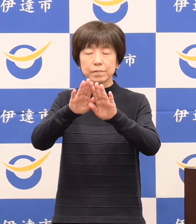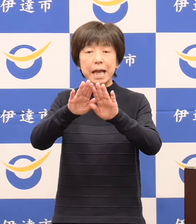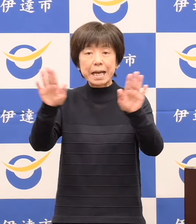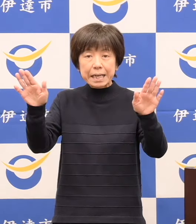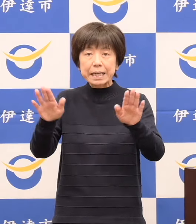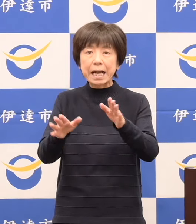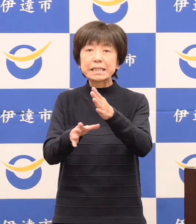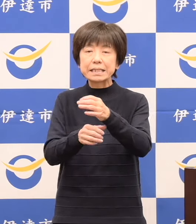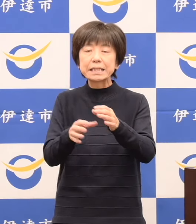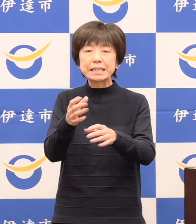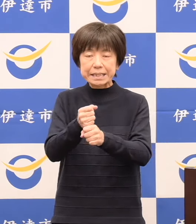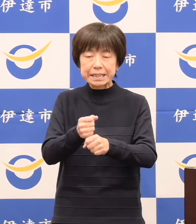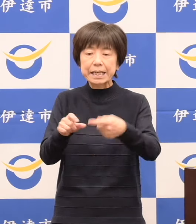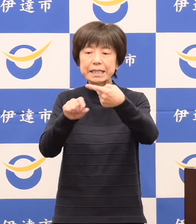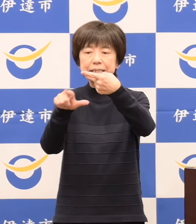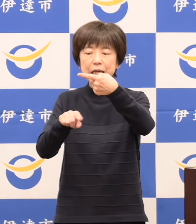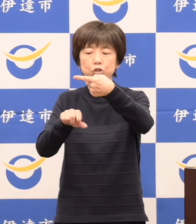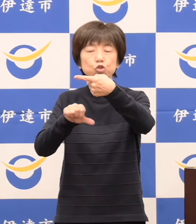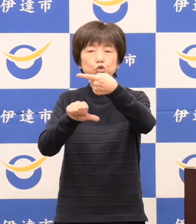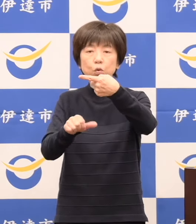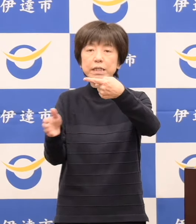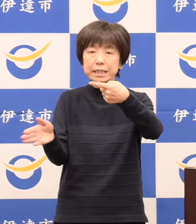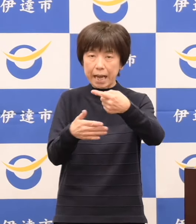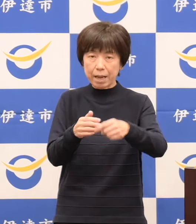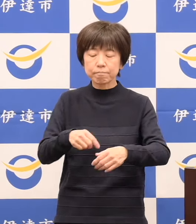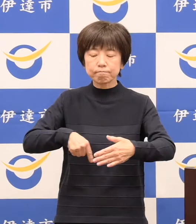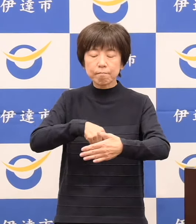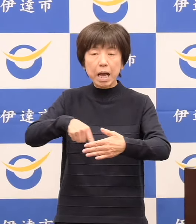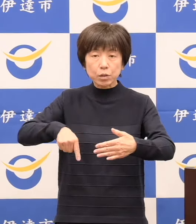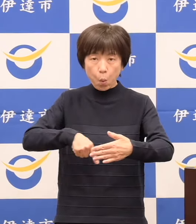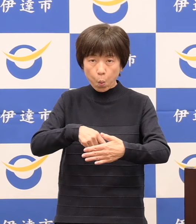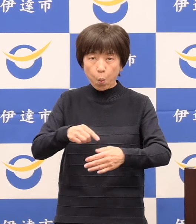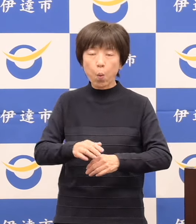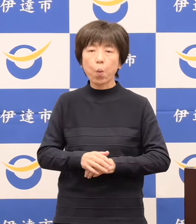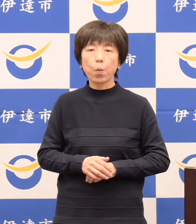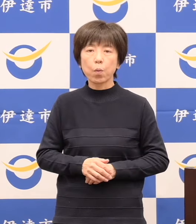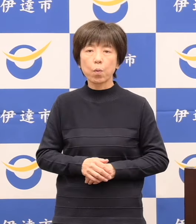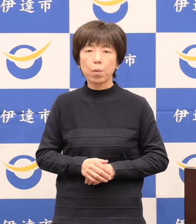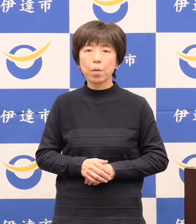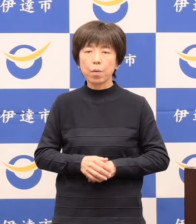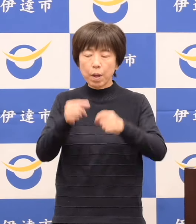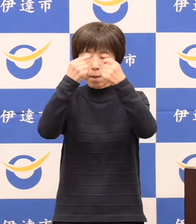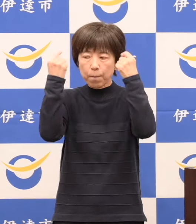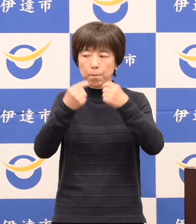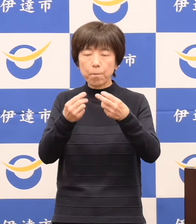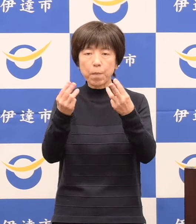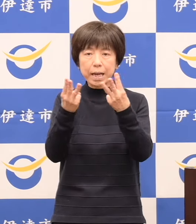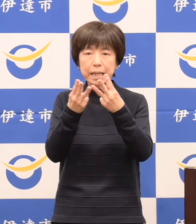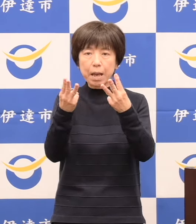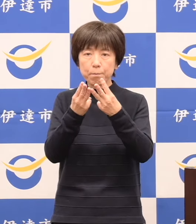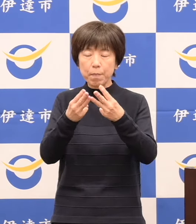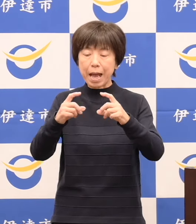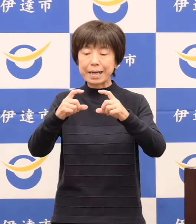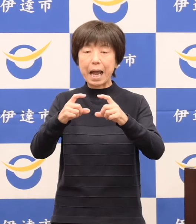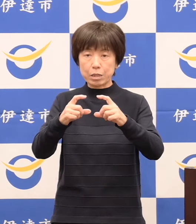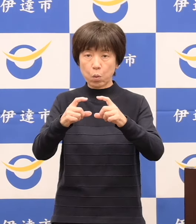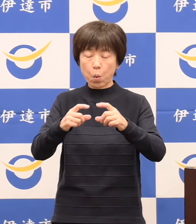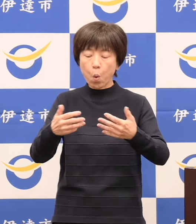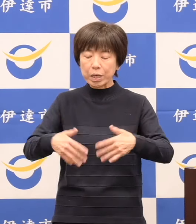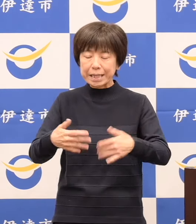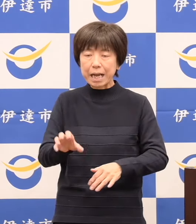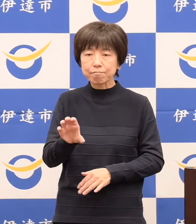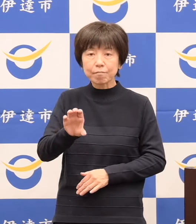開始時期が1月の15日からで、内容といたしましては、マイナンバーカードを機械に機器にかざすだ